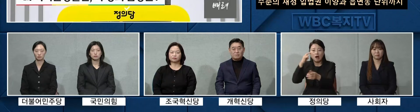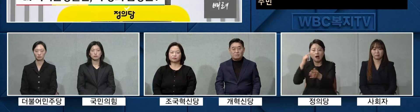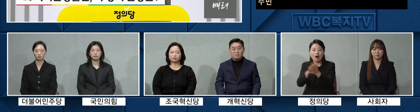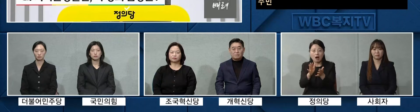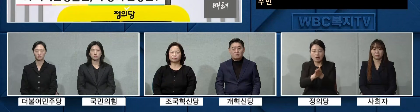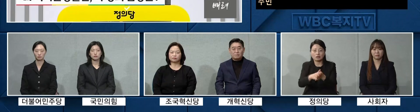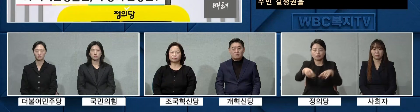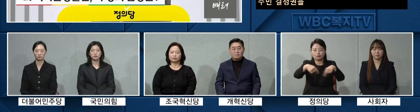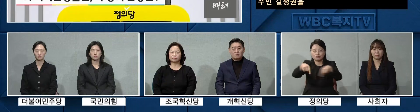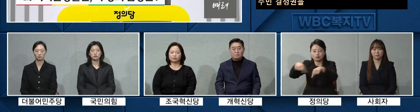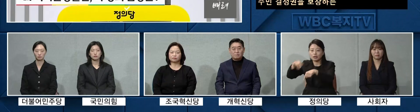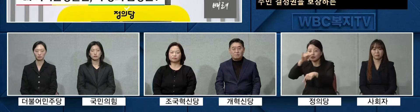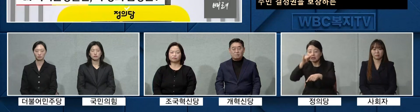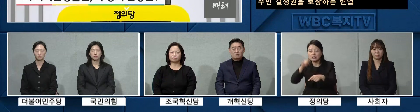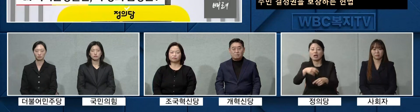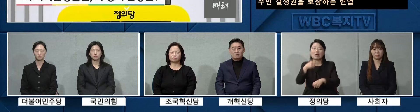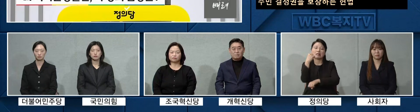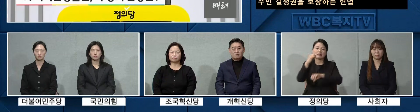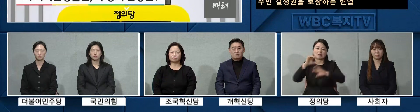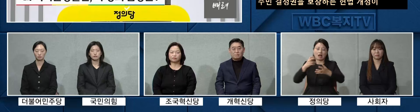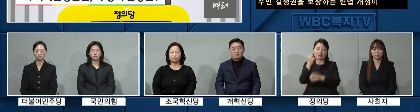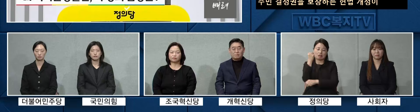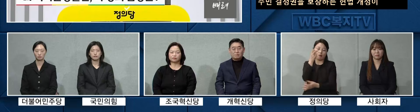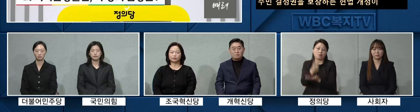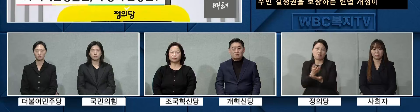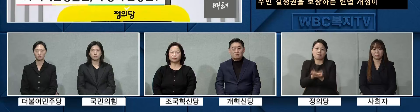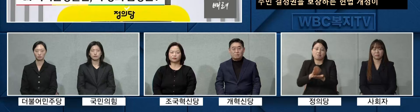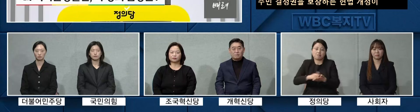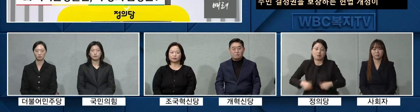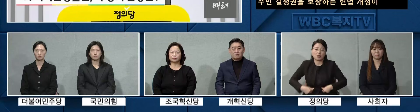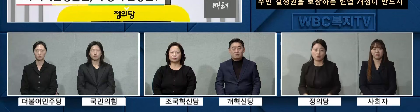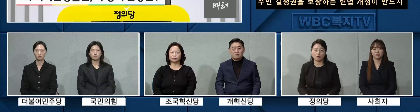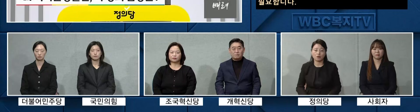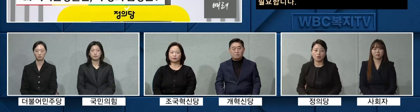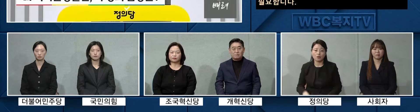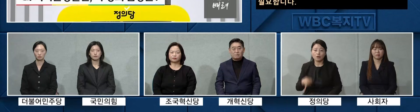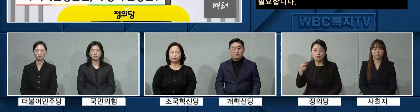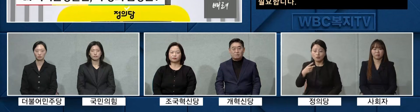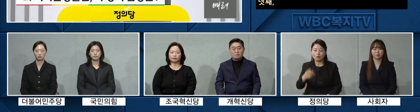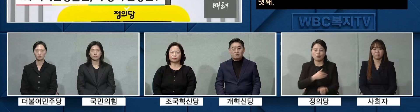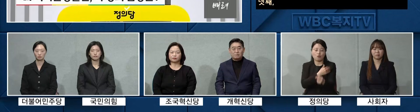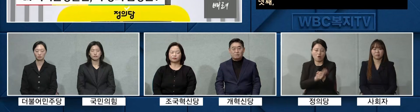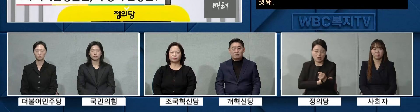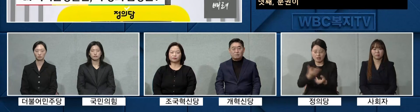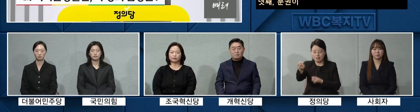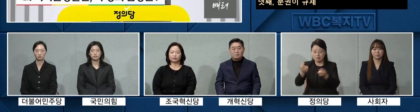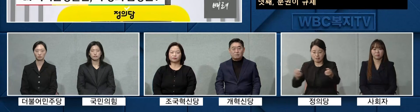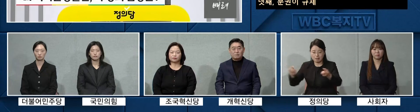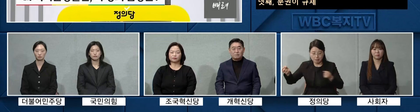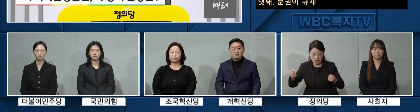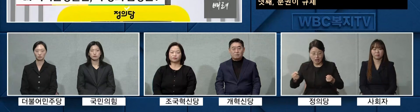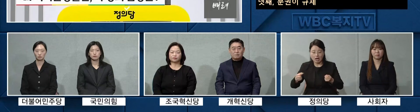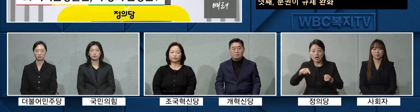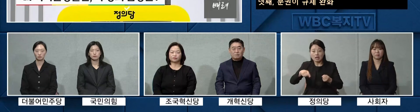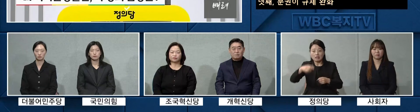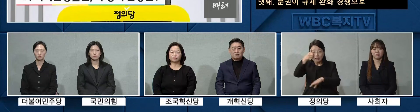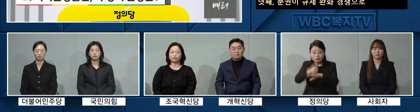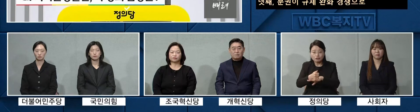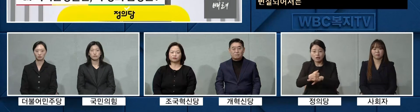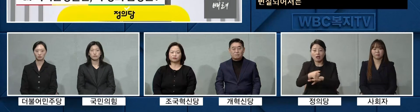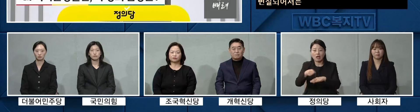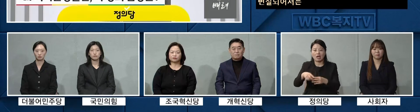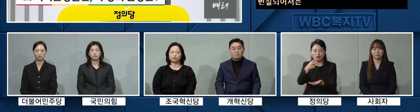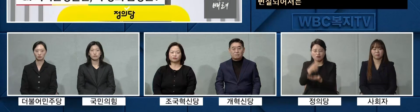개정이 반드시 필요합니다. 넷째, 분권이 규제 완화 경쟁으로 변질되어서는 안 됩니다.